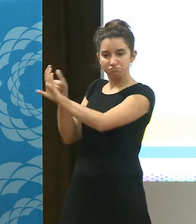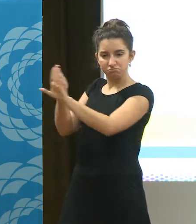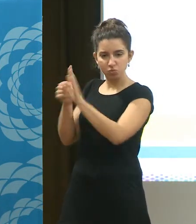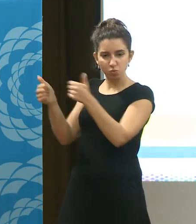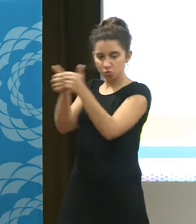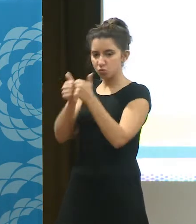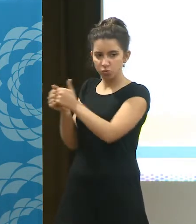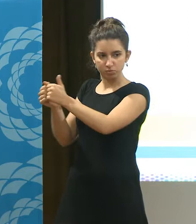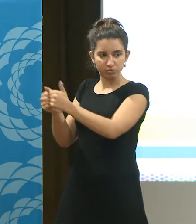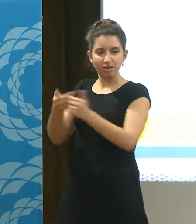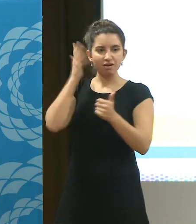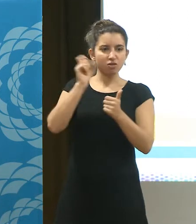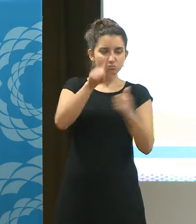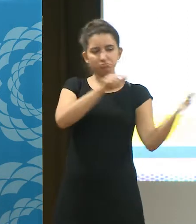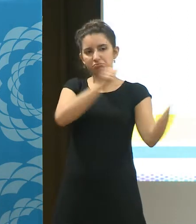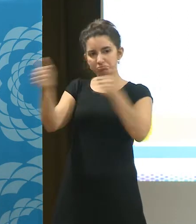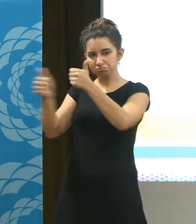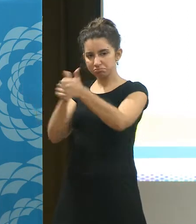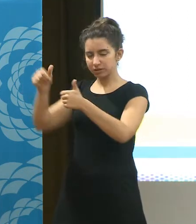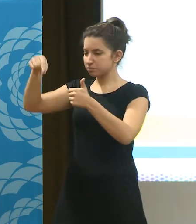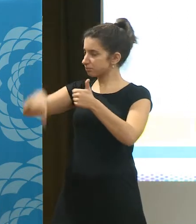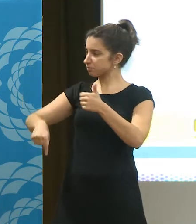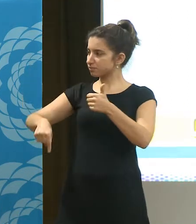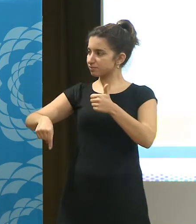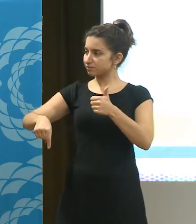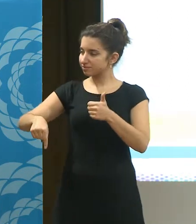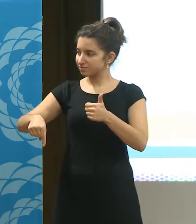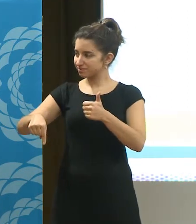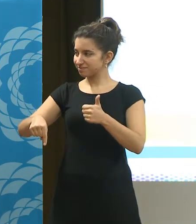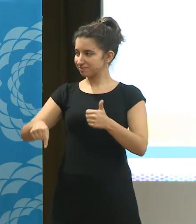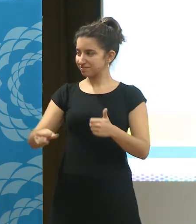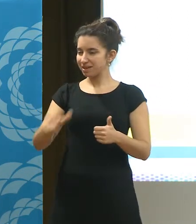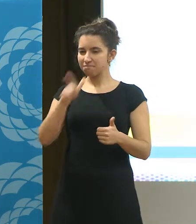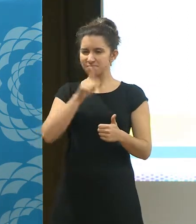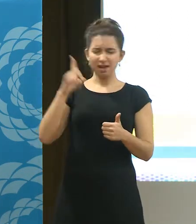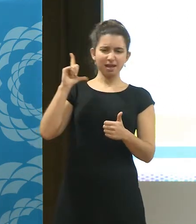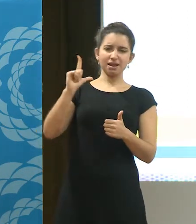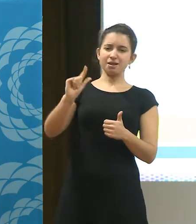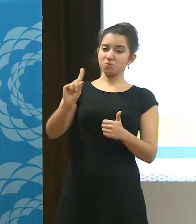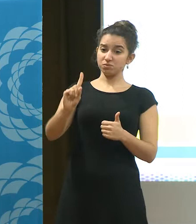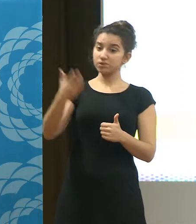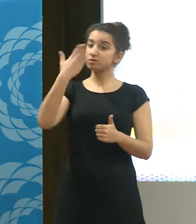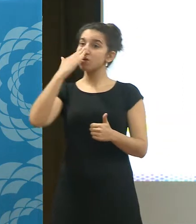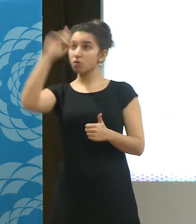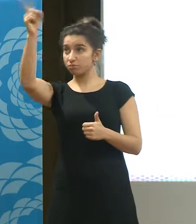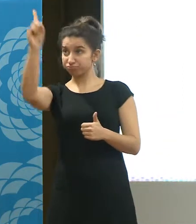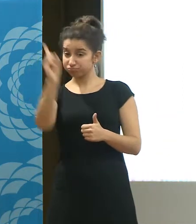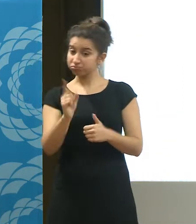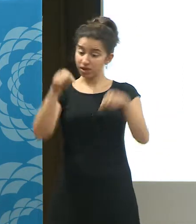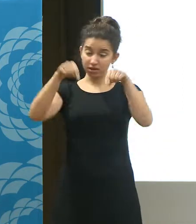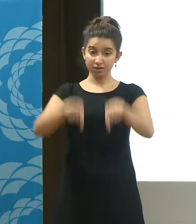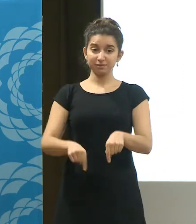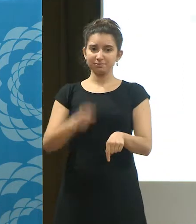de las radios comunitarias que también se han podido llegar. Aunque nos parezca lejos, pero hay que venirse de Córdoba Capital porque